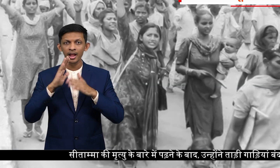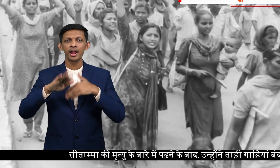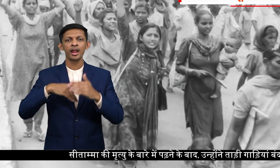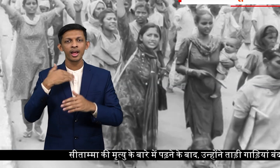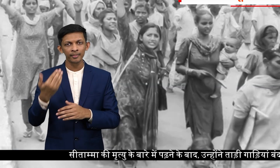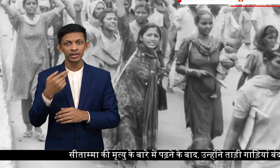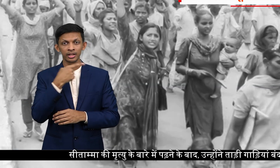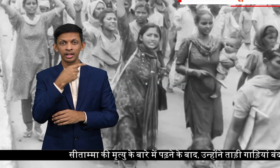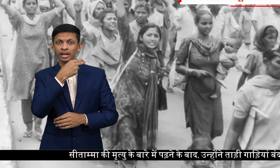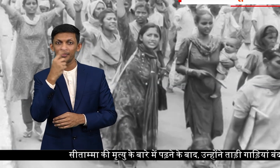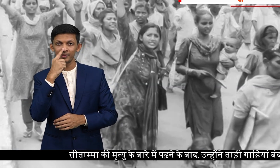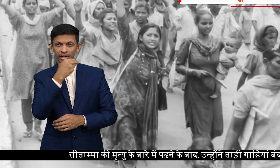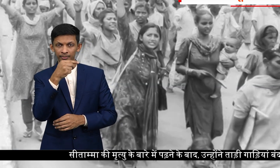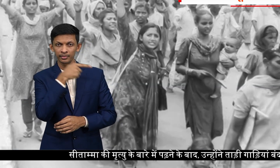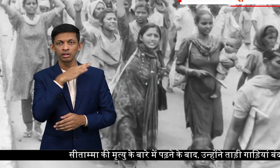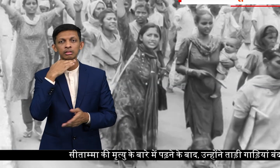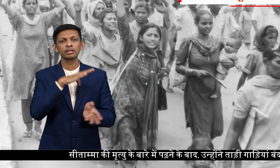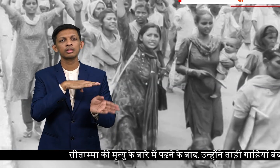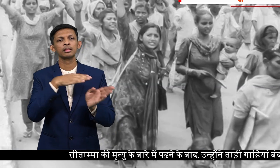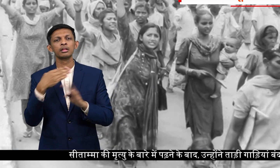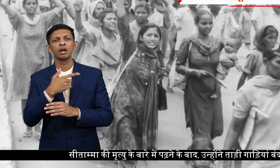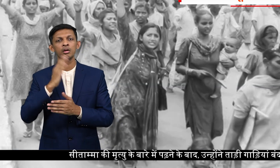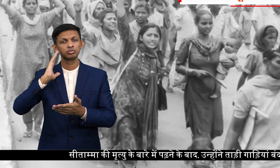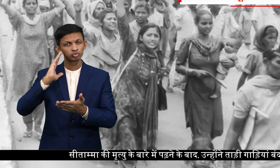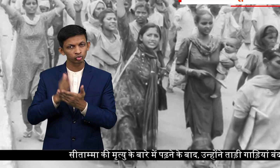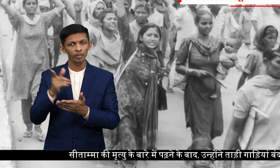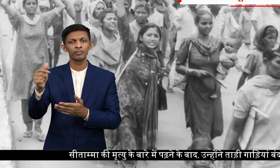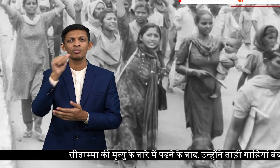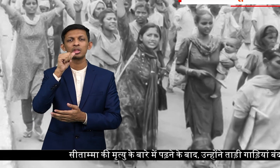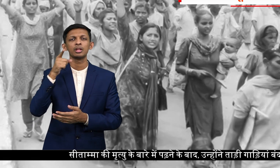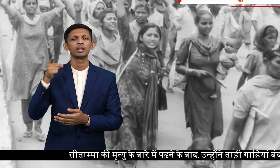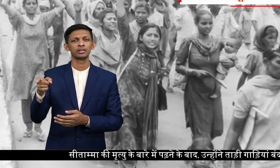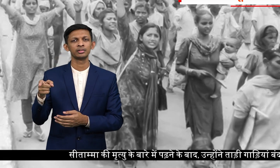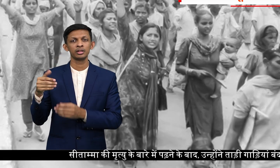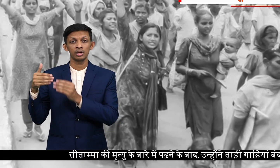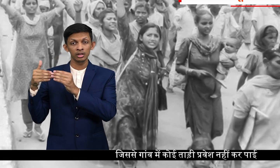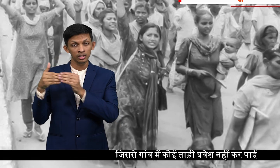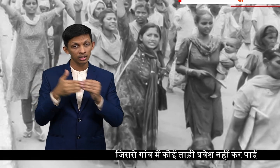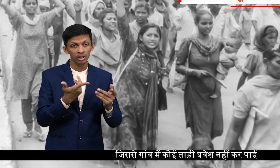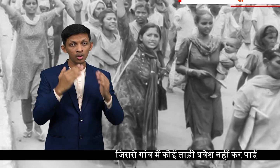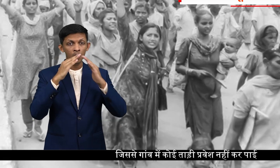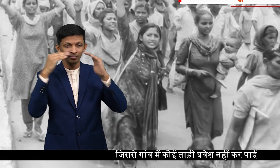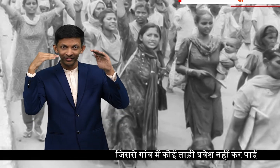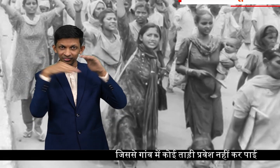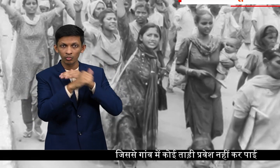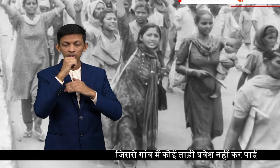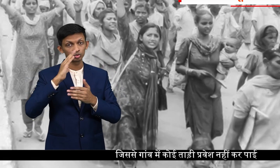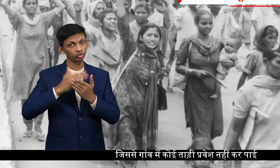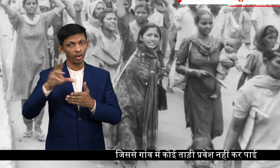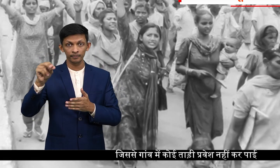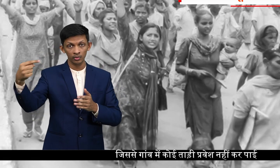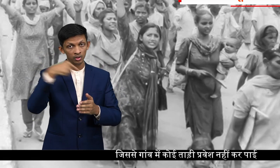सीतम्मा की मृत्यु के बारे में पढ़ने के बाद उन्होंने ताड़ी गाड़ियां बंद कर दी, जिससे गांव